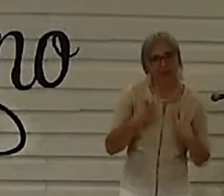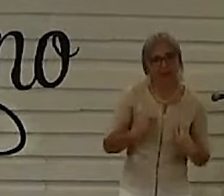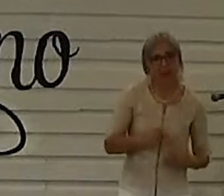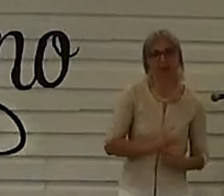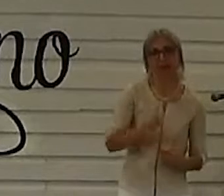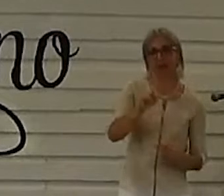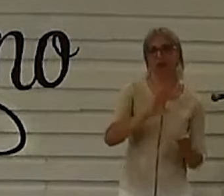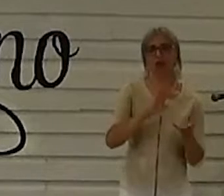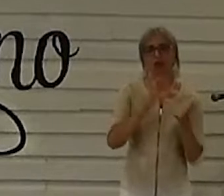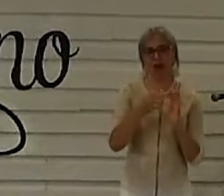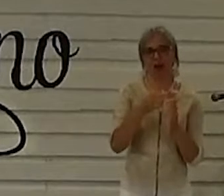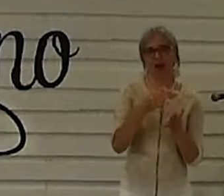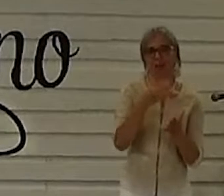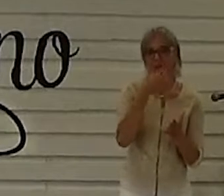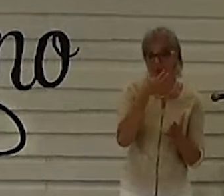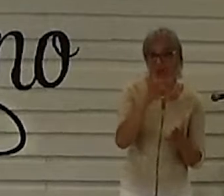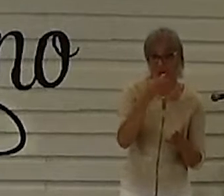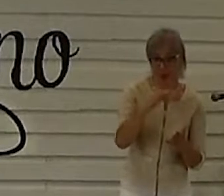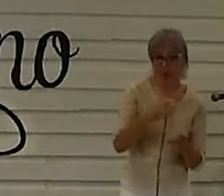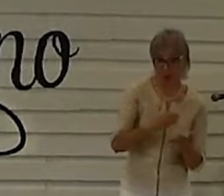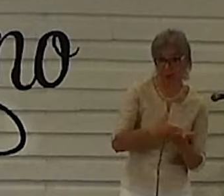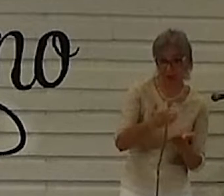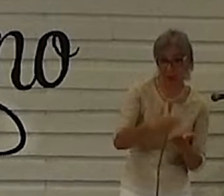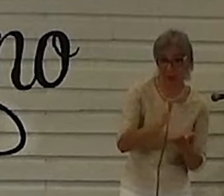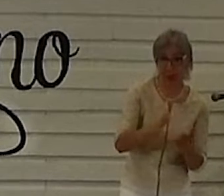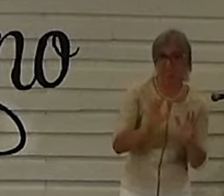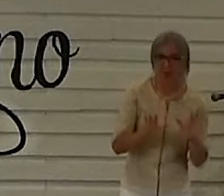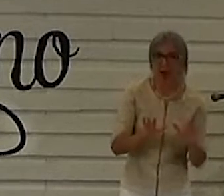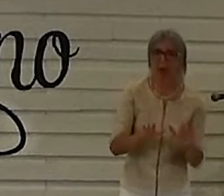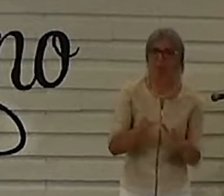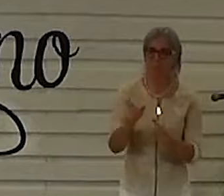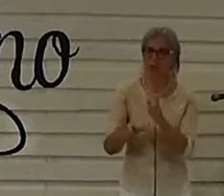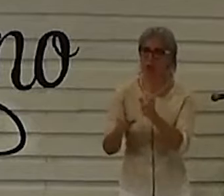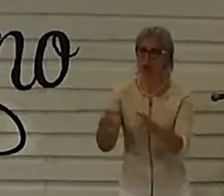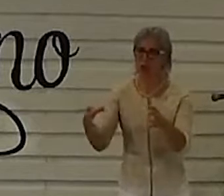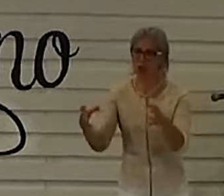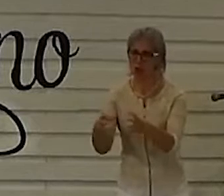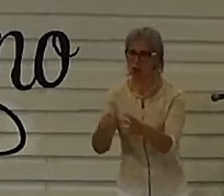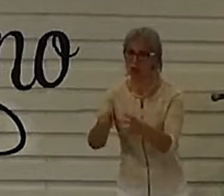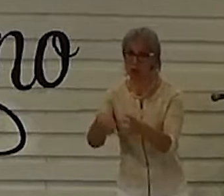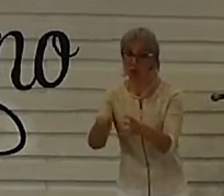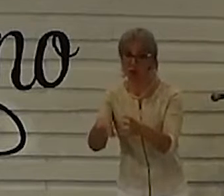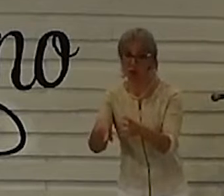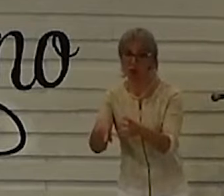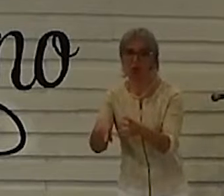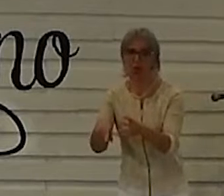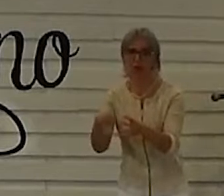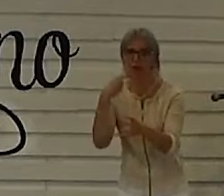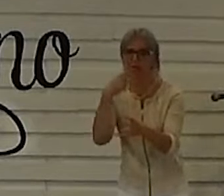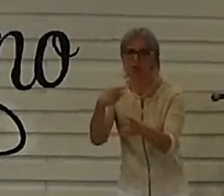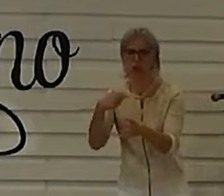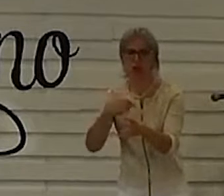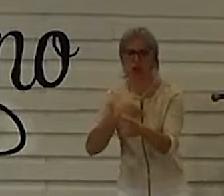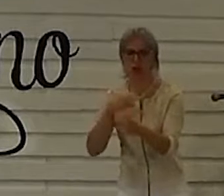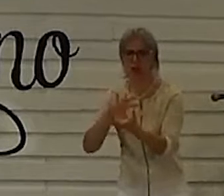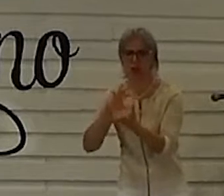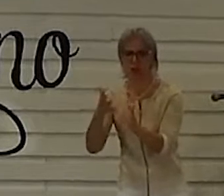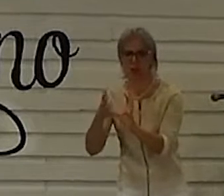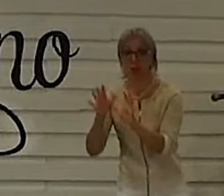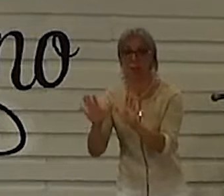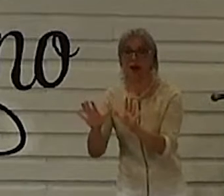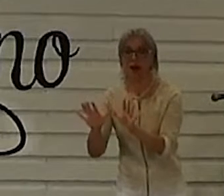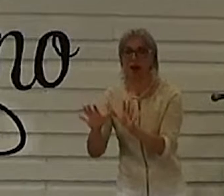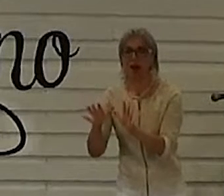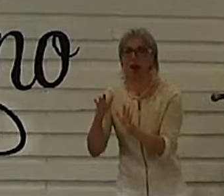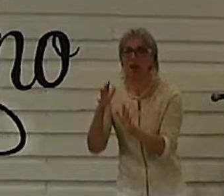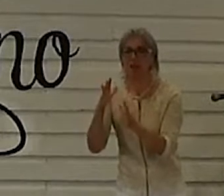di Marco, ve lo assicuro, non è tanto per la quale, ma è potente. Ma Dio ha cambiato la sua vita, ha cambiato il suo cuore. E la